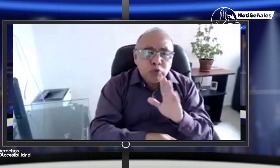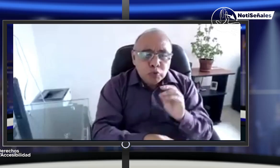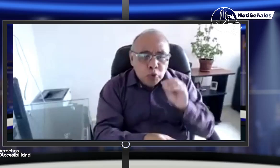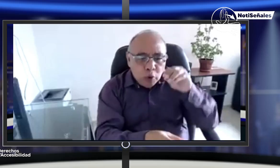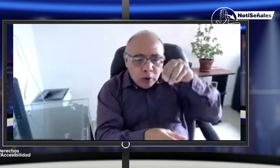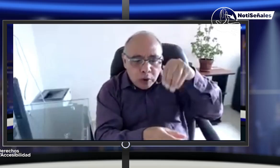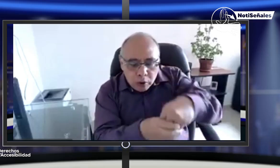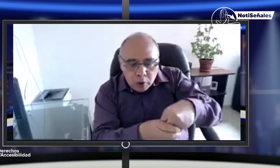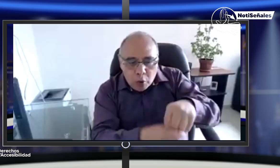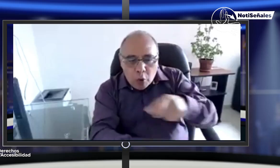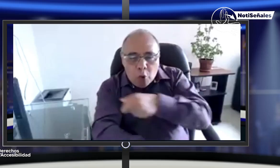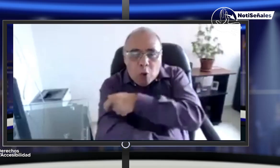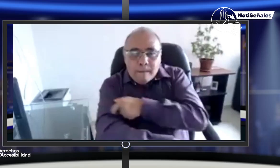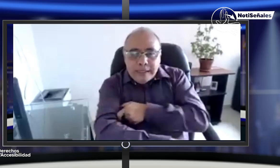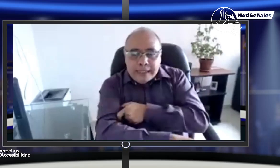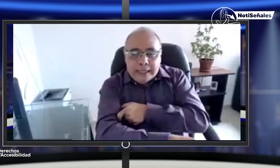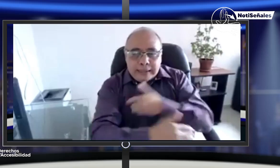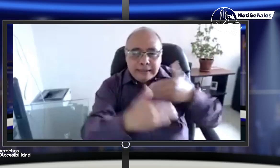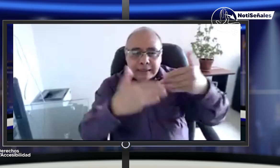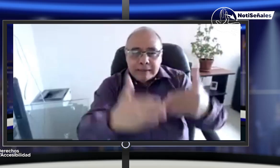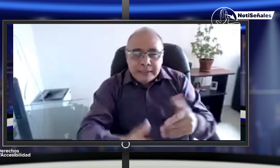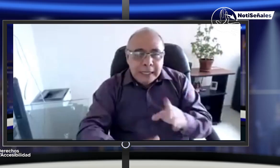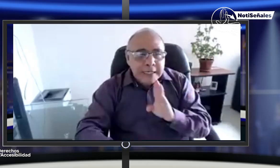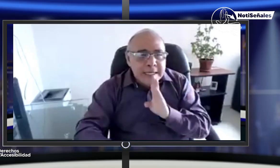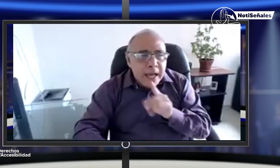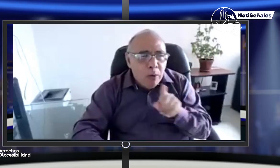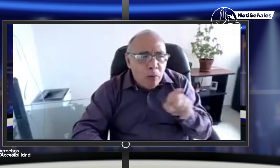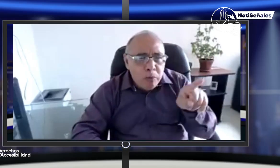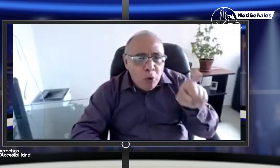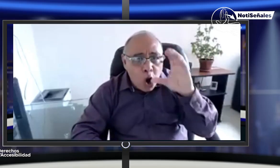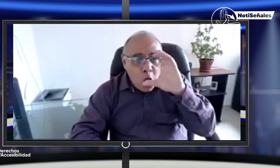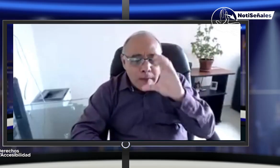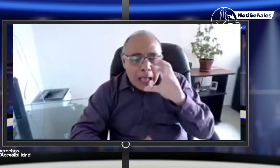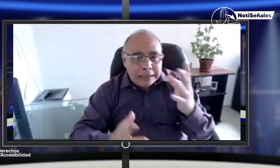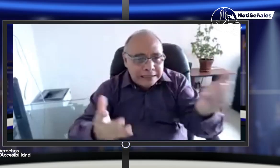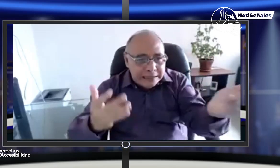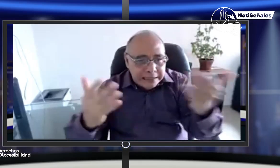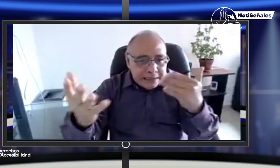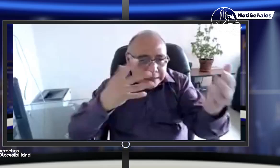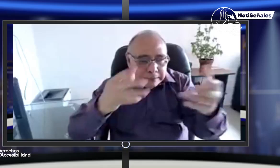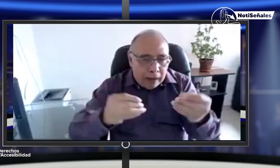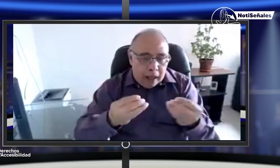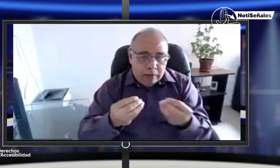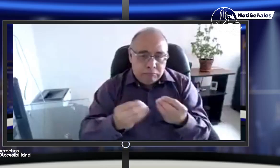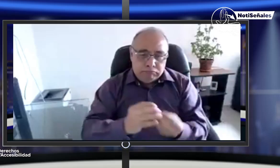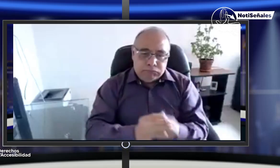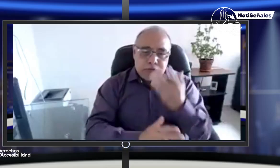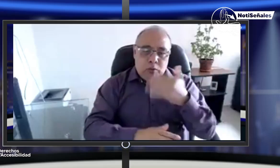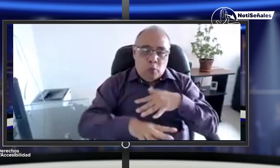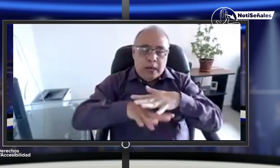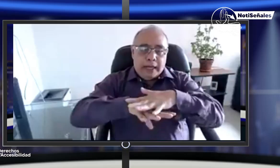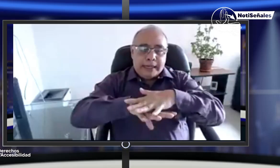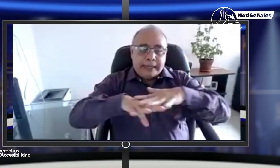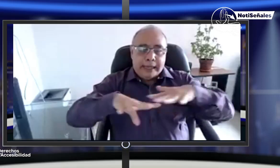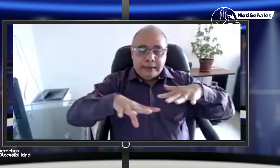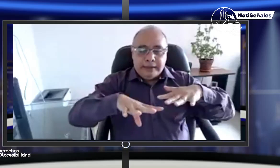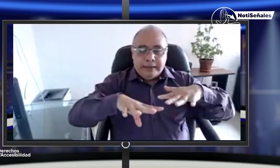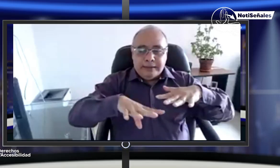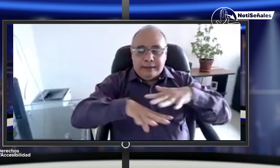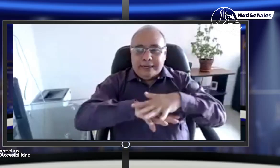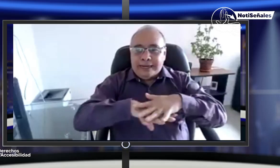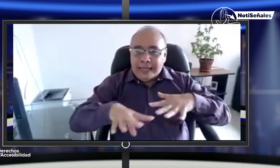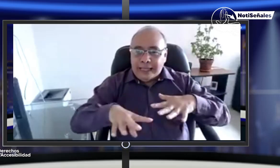se maneja en Bogotá. Por eso queremos que nos comenten cómo son los comités que se están manejando